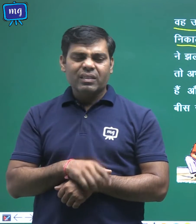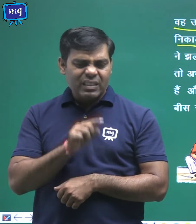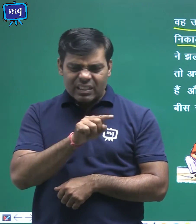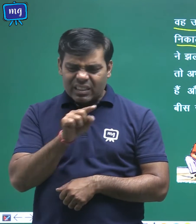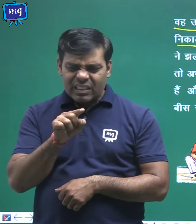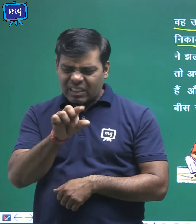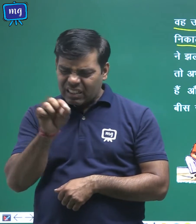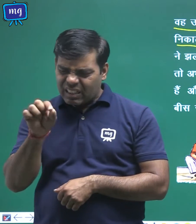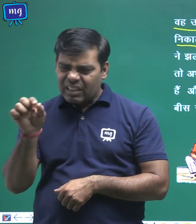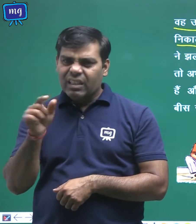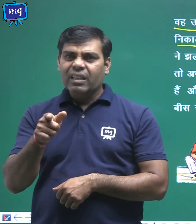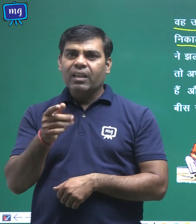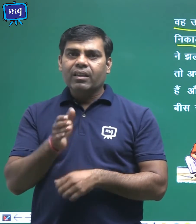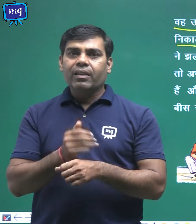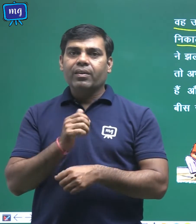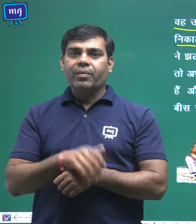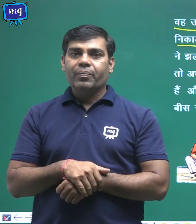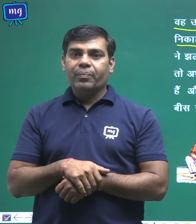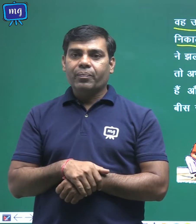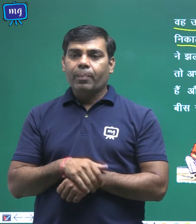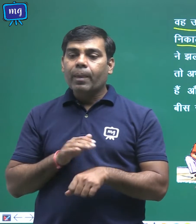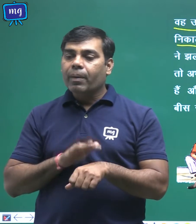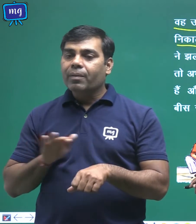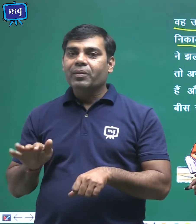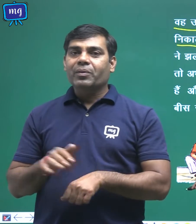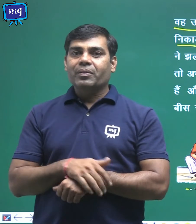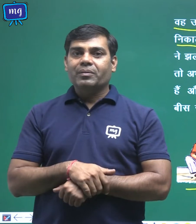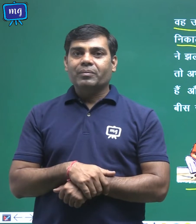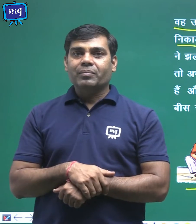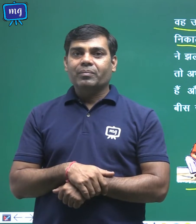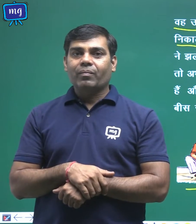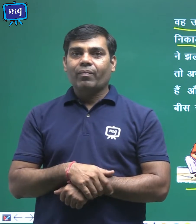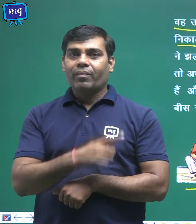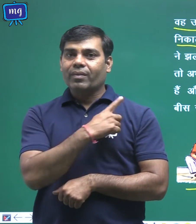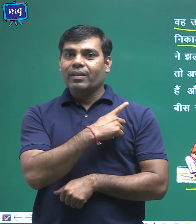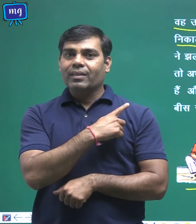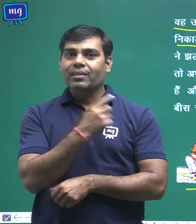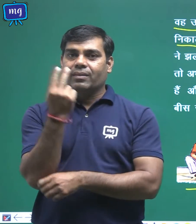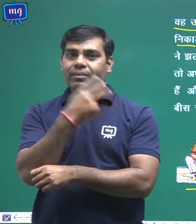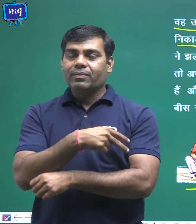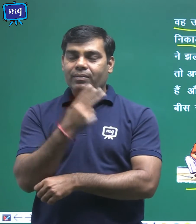निकालता रहता था। प्यारे बच्चों, इस चित्र को देखो।